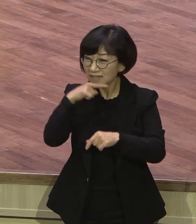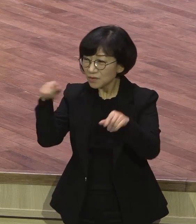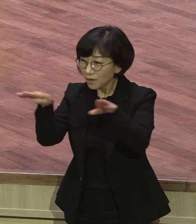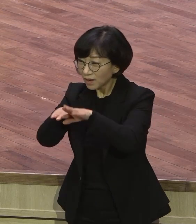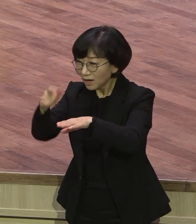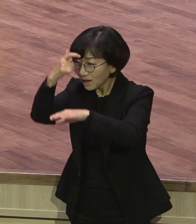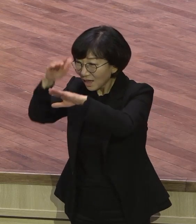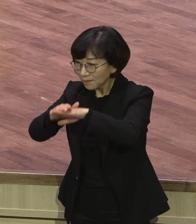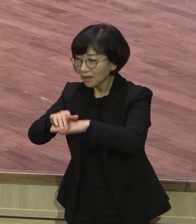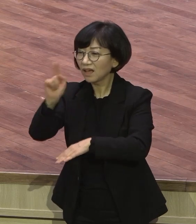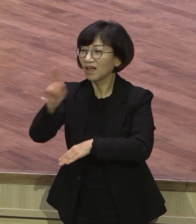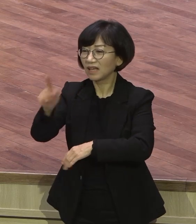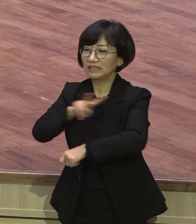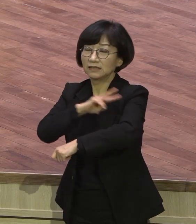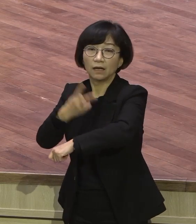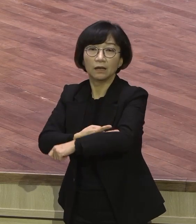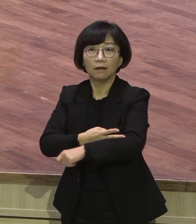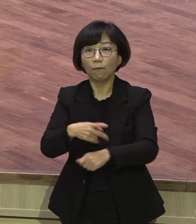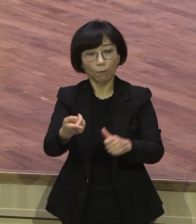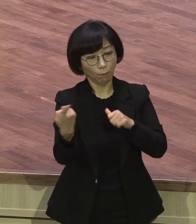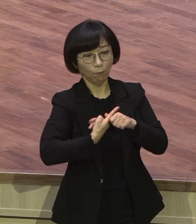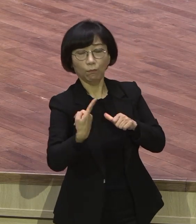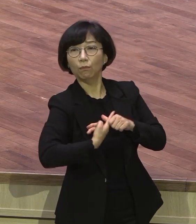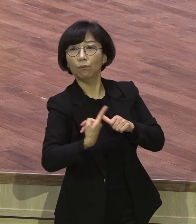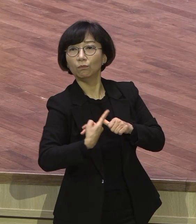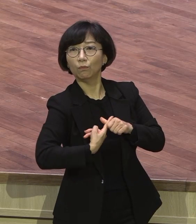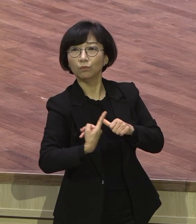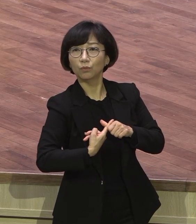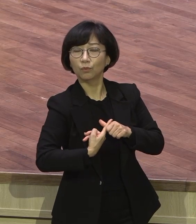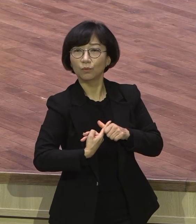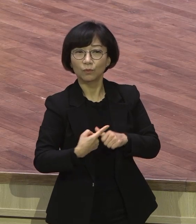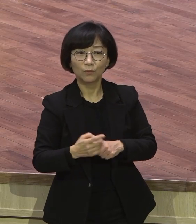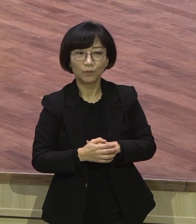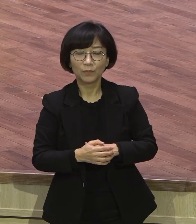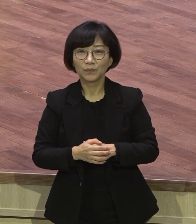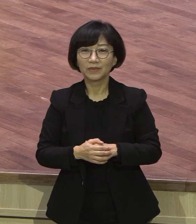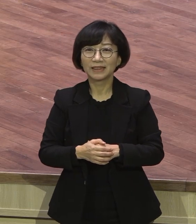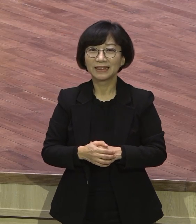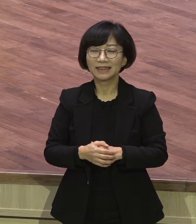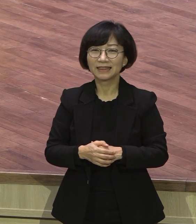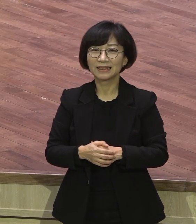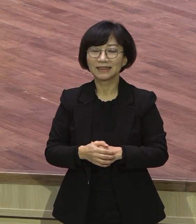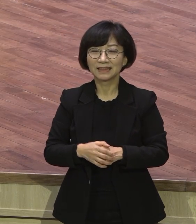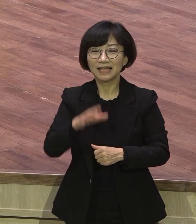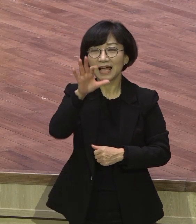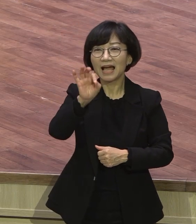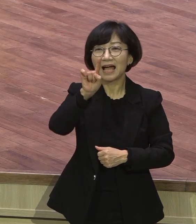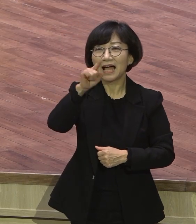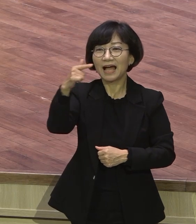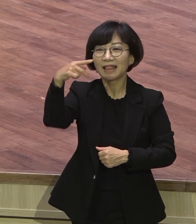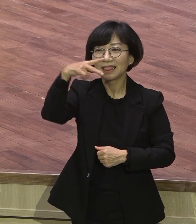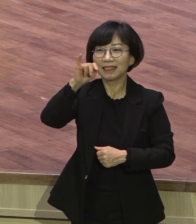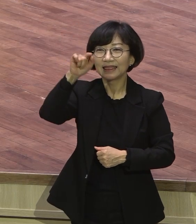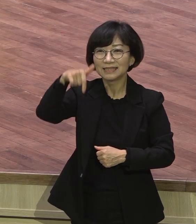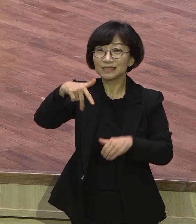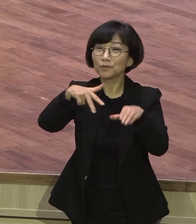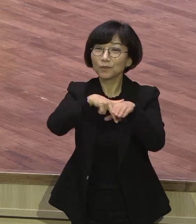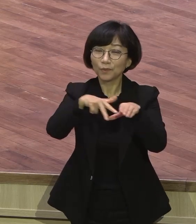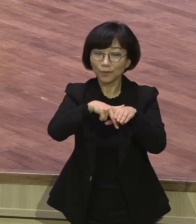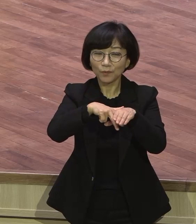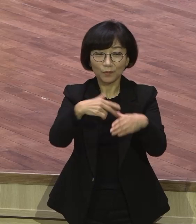안식교수는 그렇게 우리 기독교를 계신교를 이단이라고 그래 저거는 토요일인데 어떻게 선게 토요일인데